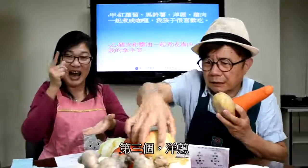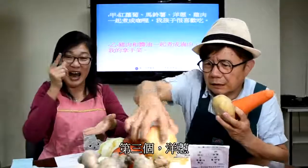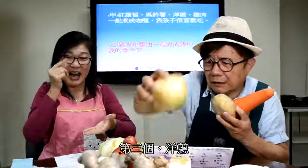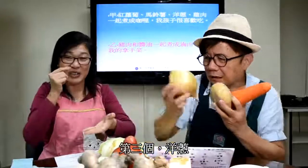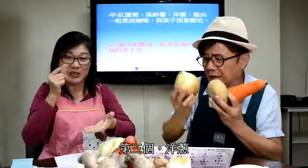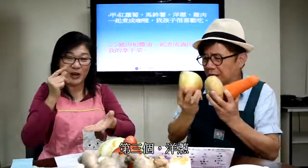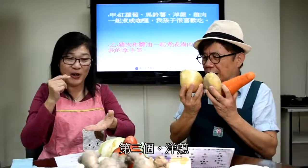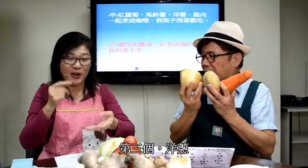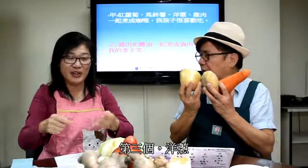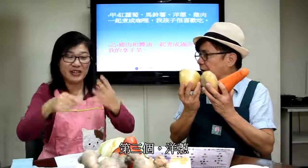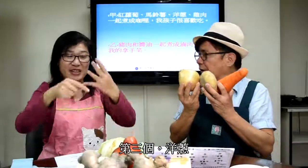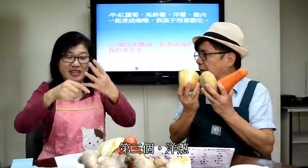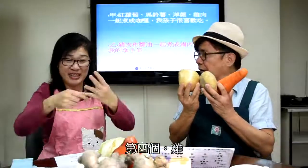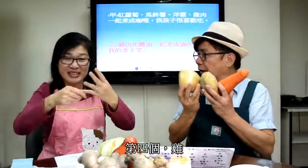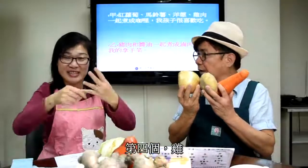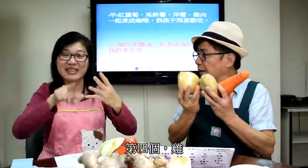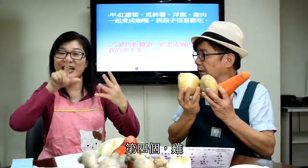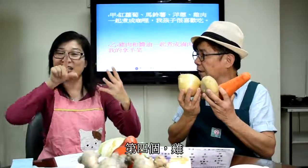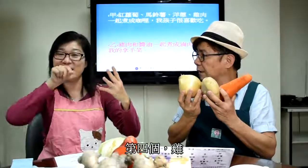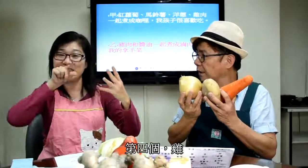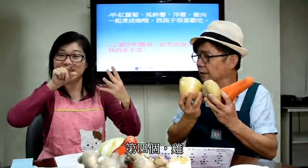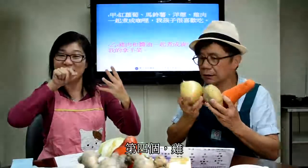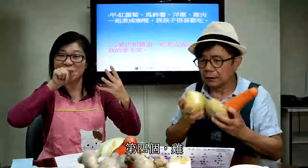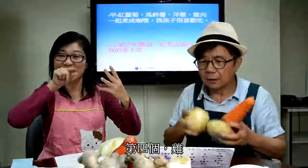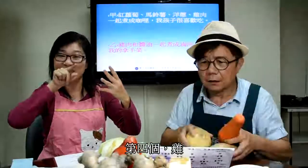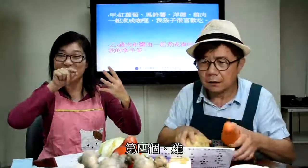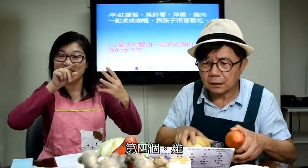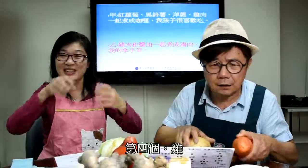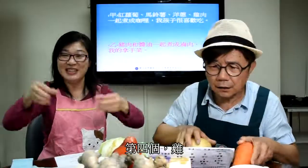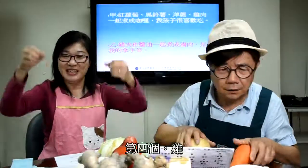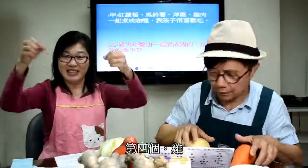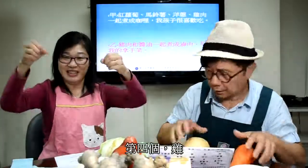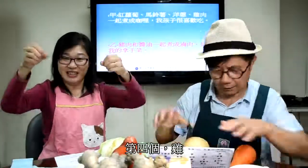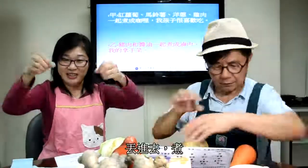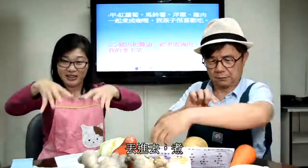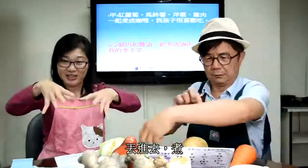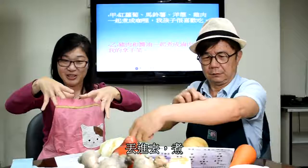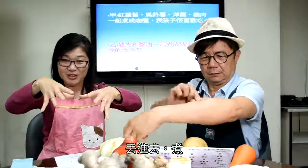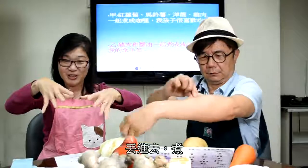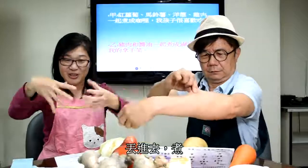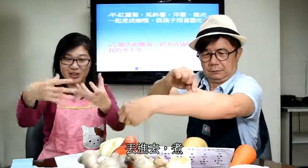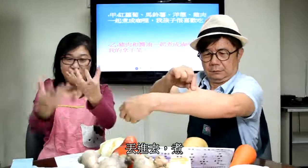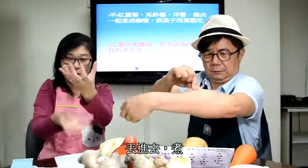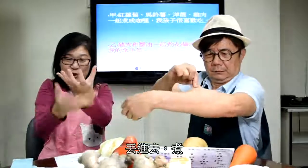洋葱；第四个，鸡，丢进去煮，